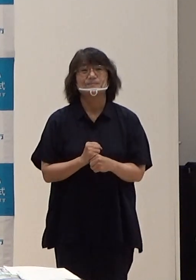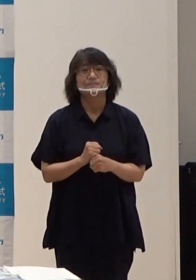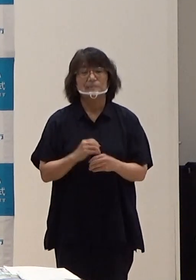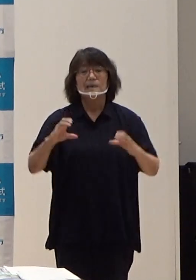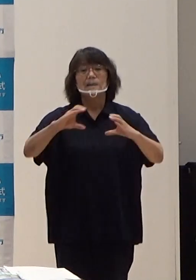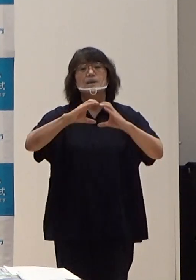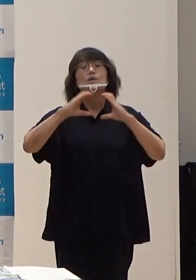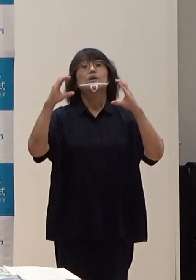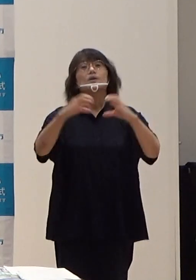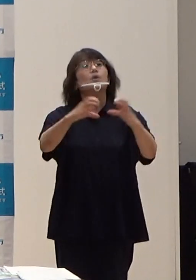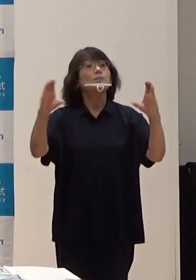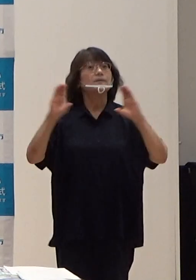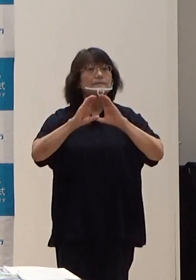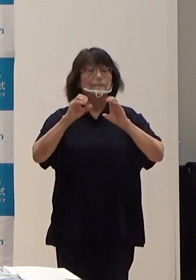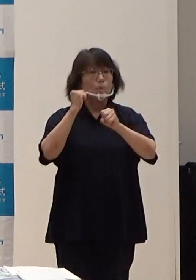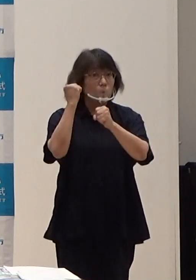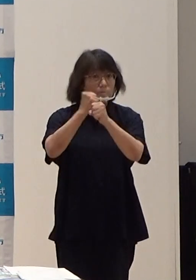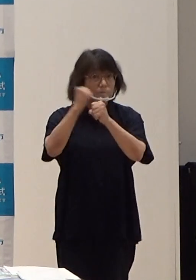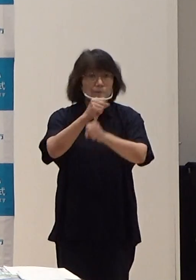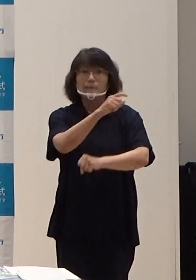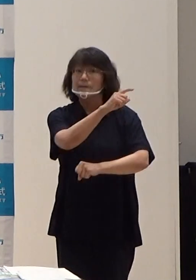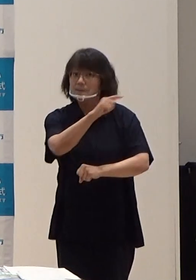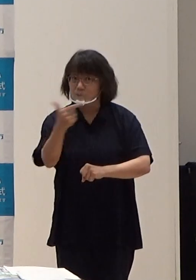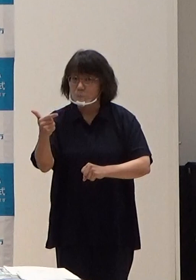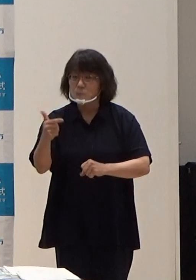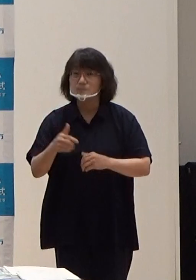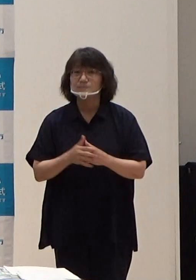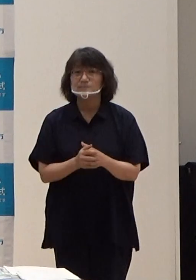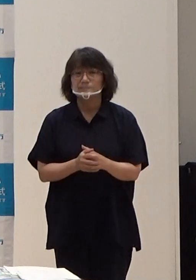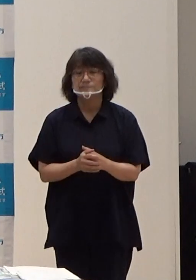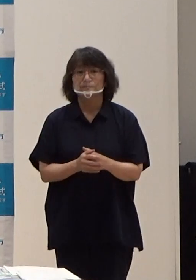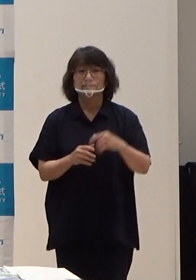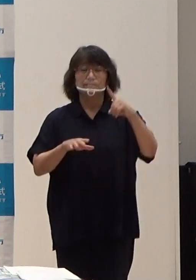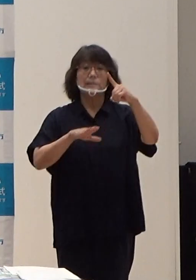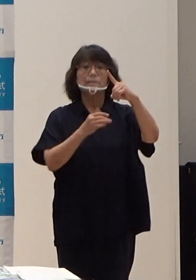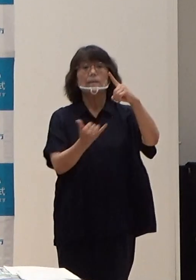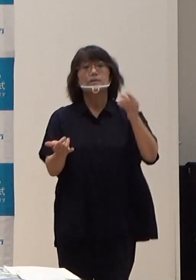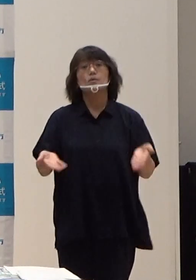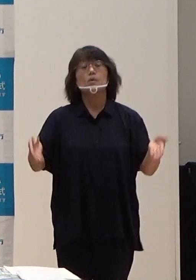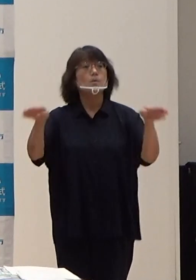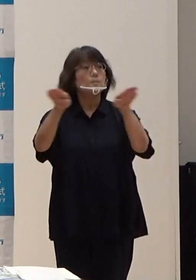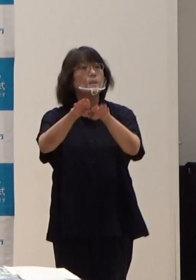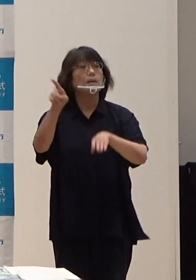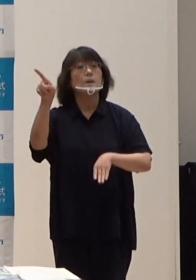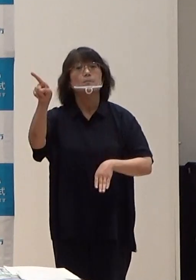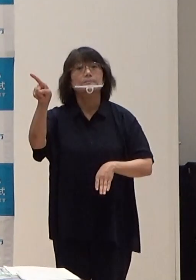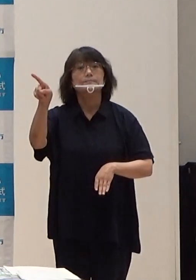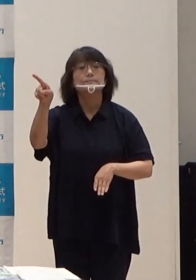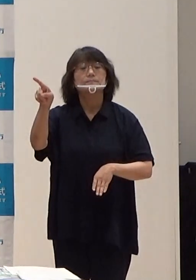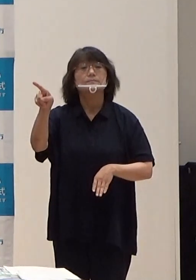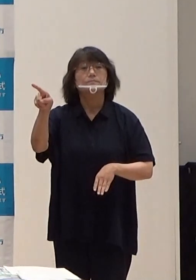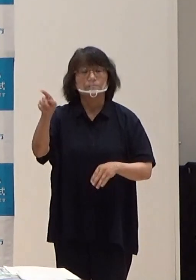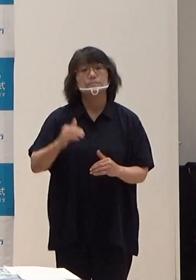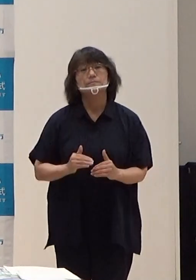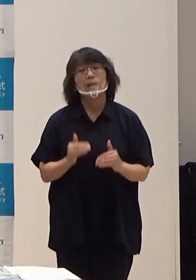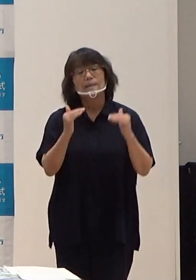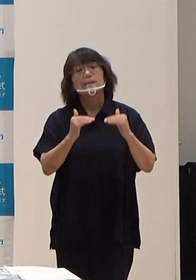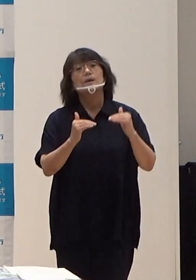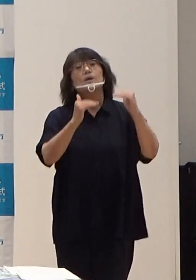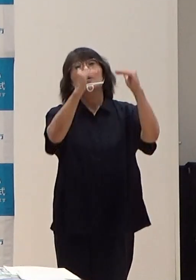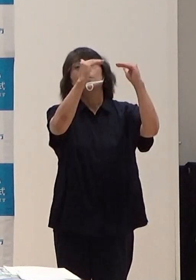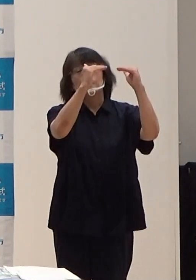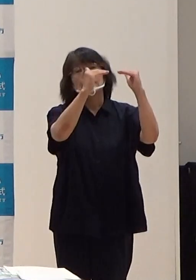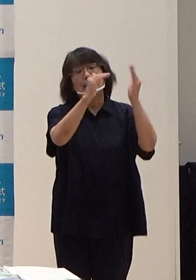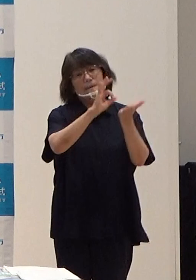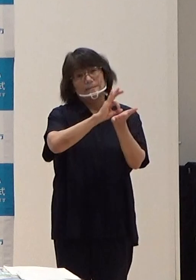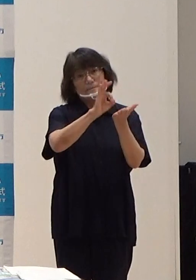ティを作っていこうと、それから公民館もですね、どちらかというと大人の公民館でしたが、